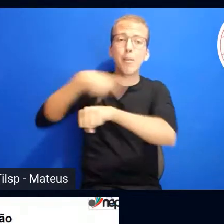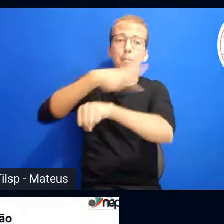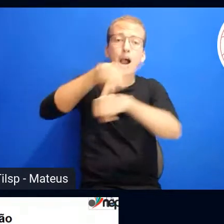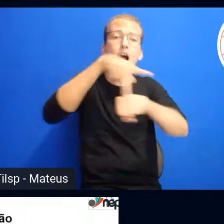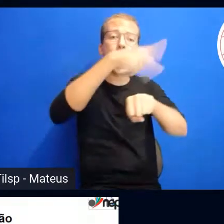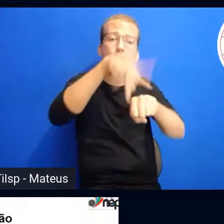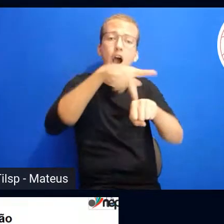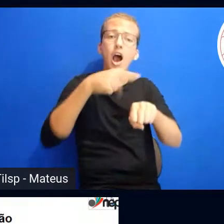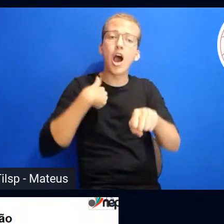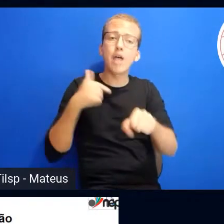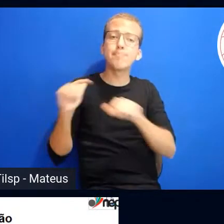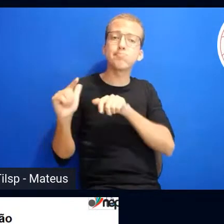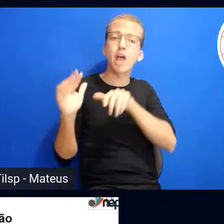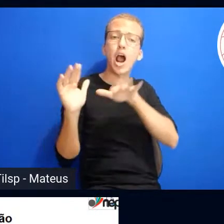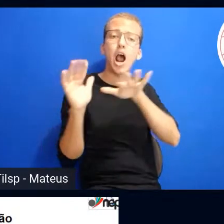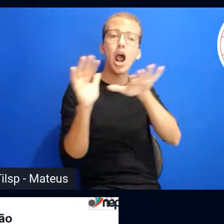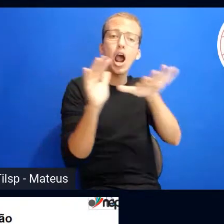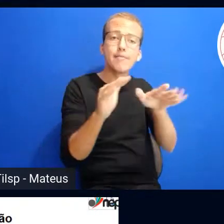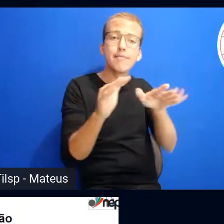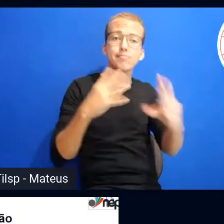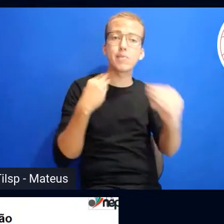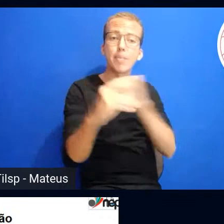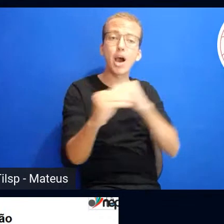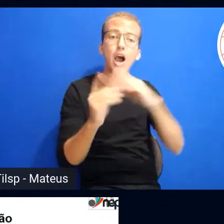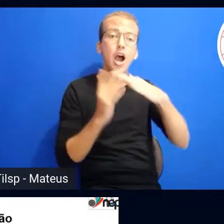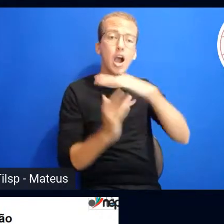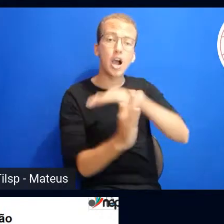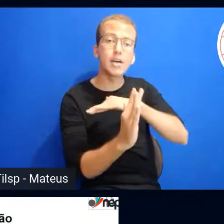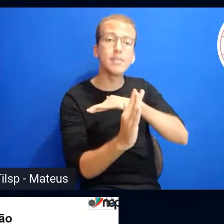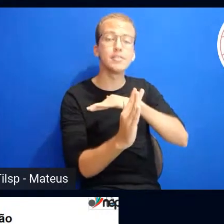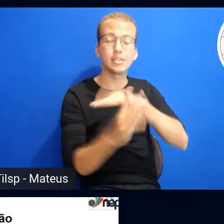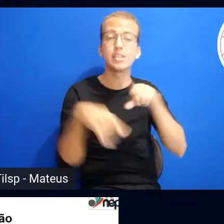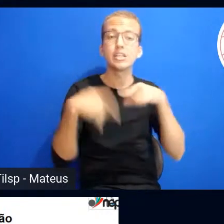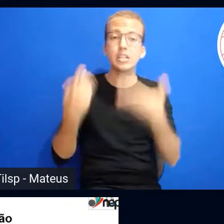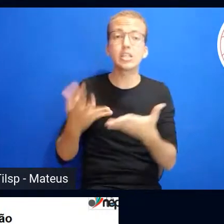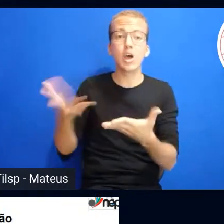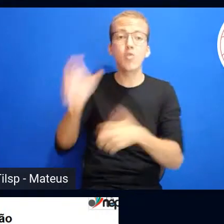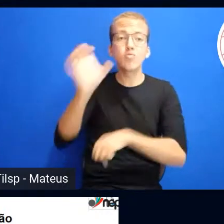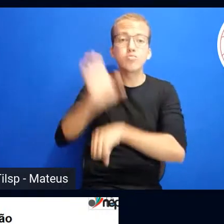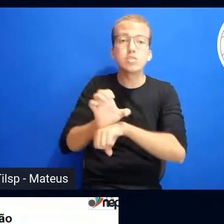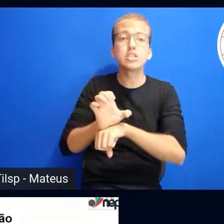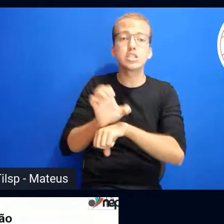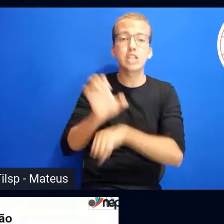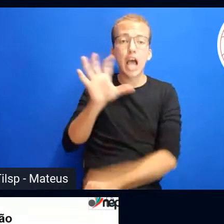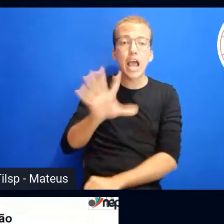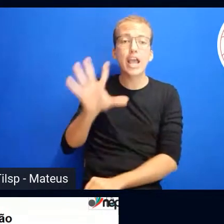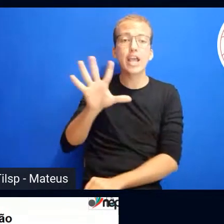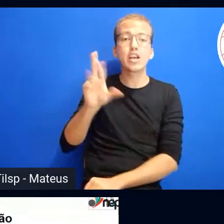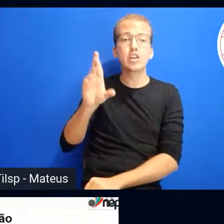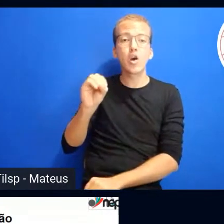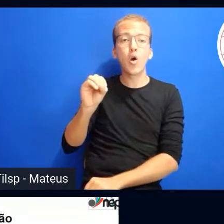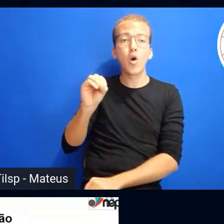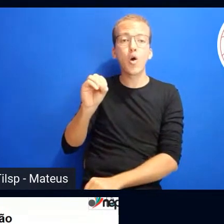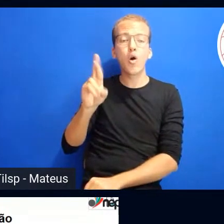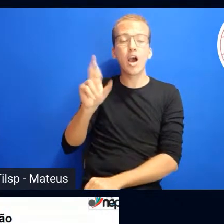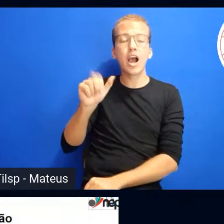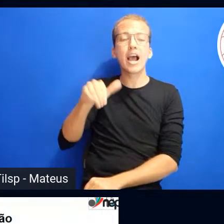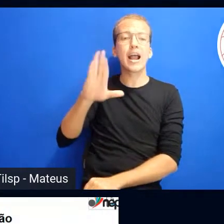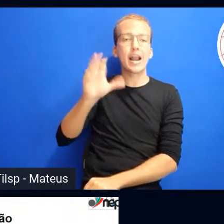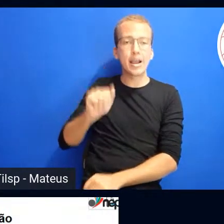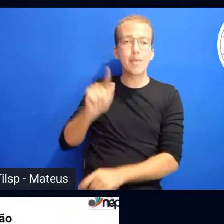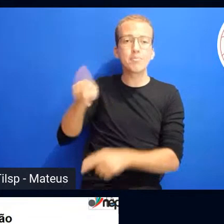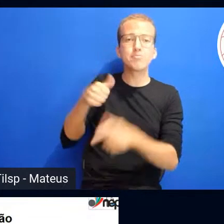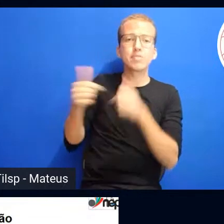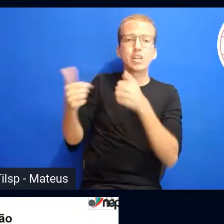Eh, considerando Roraima sendo uma fronteira mais próxima, né, da Venezuela aqui no Brasil, é muito